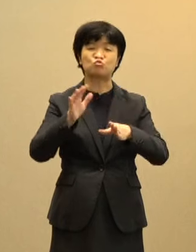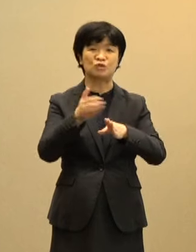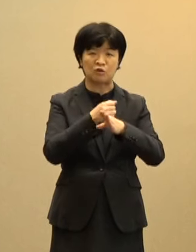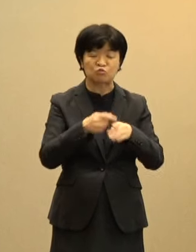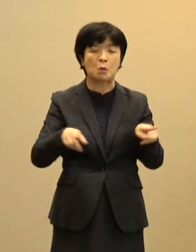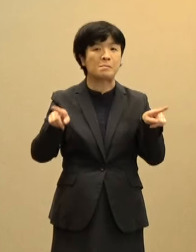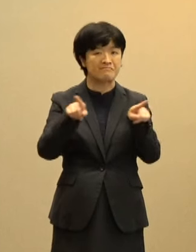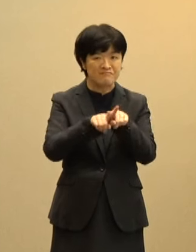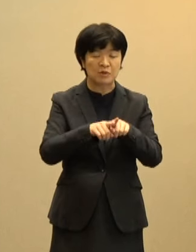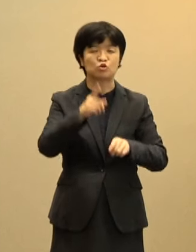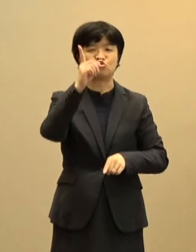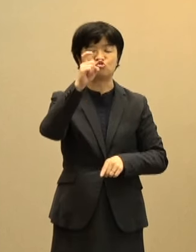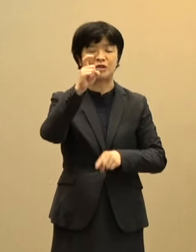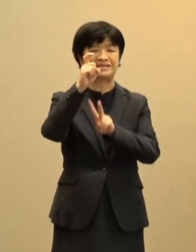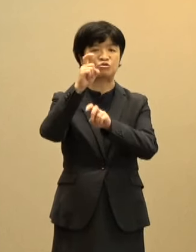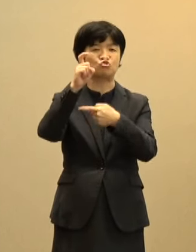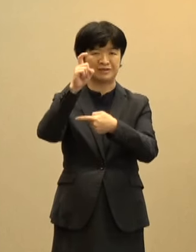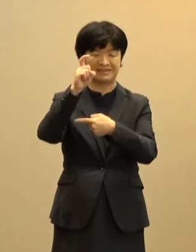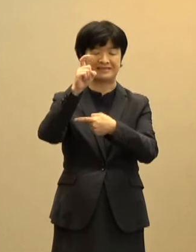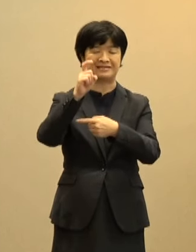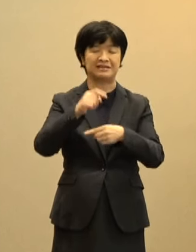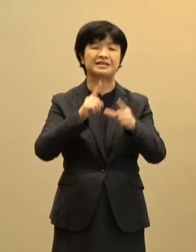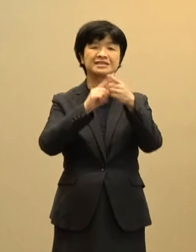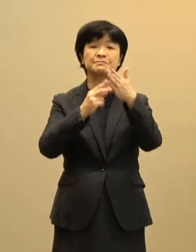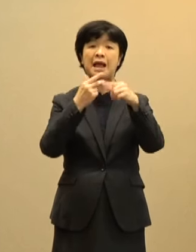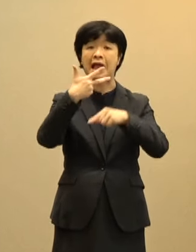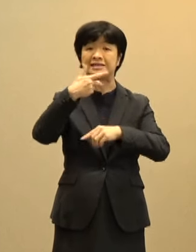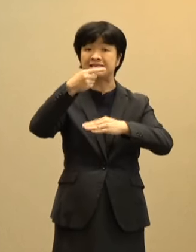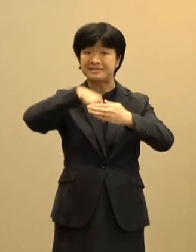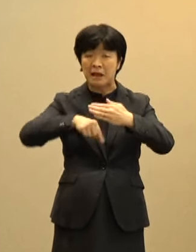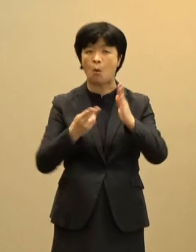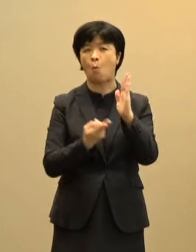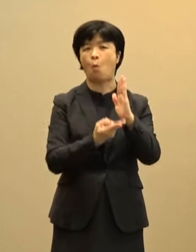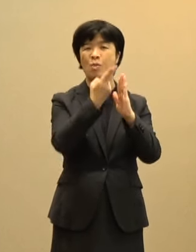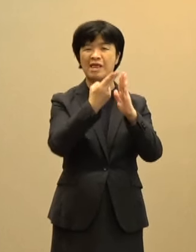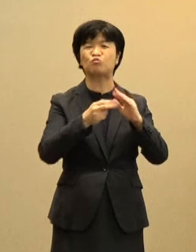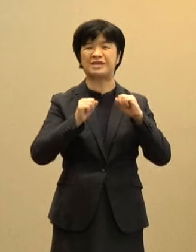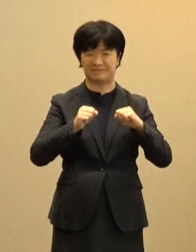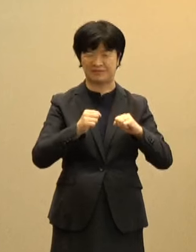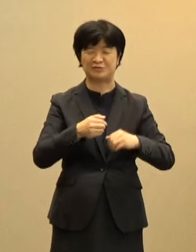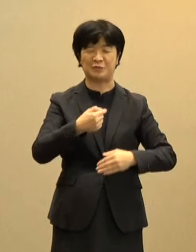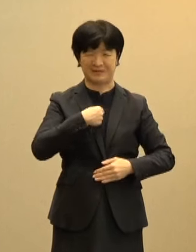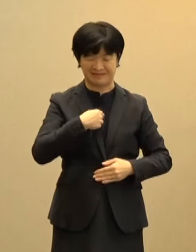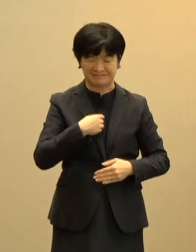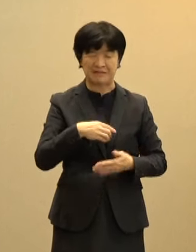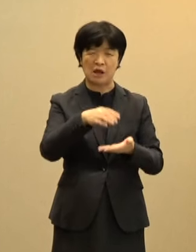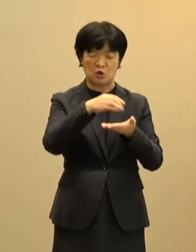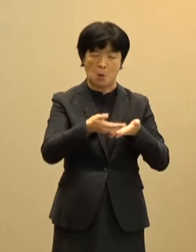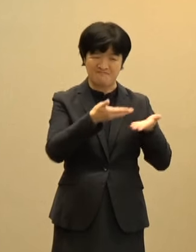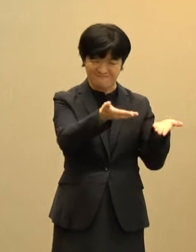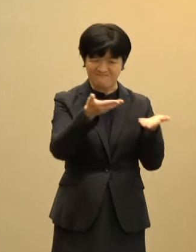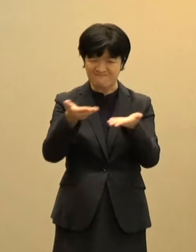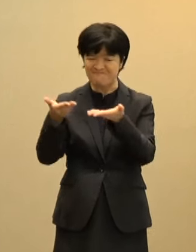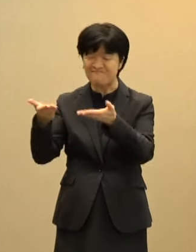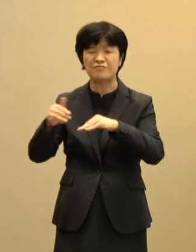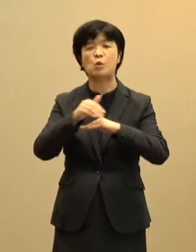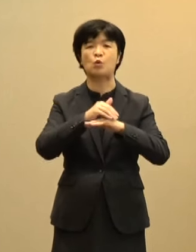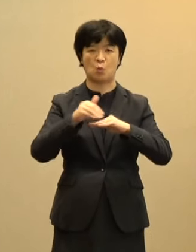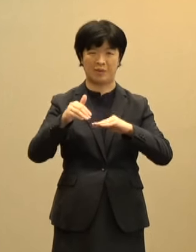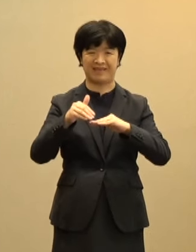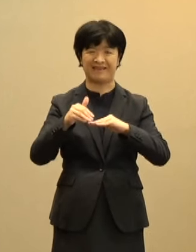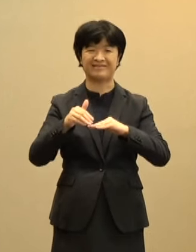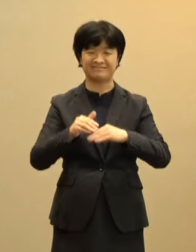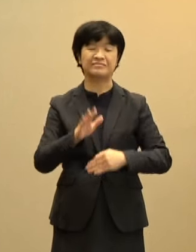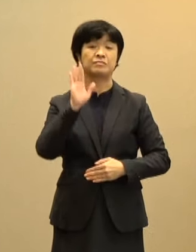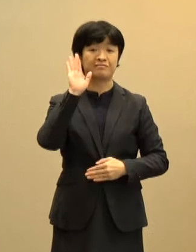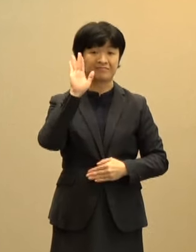せて10月21日に千葉市内のホテルで開催し、私からそれぞれの賞をお送りする予定です。後日